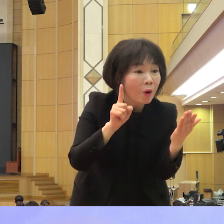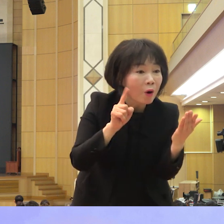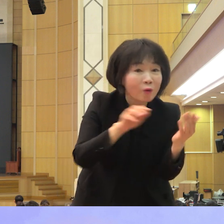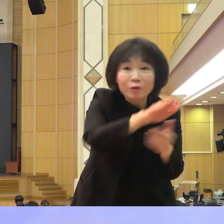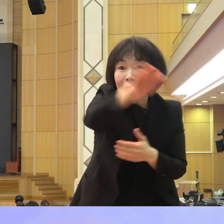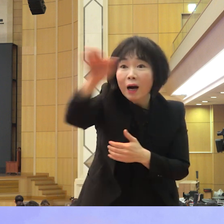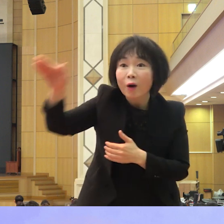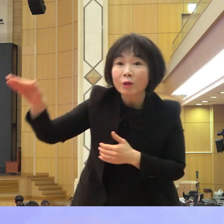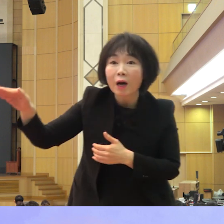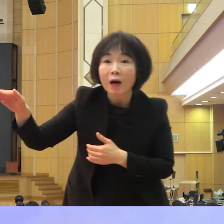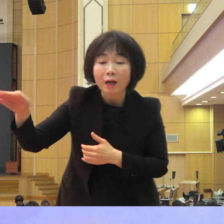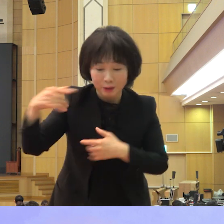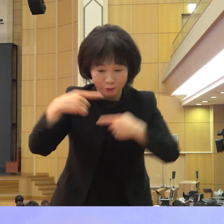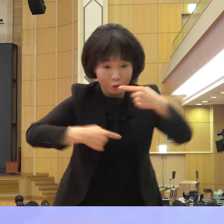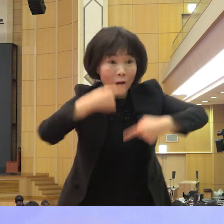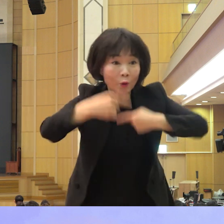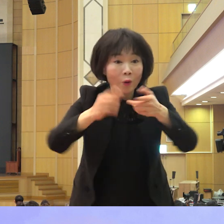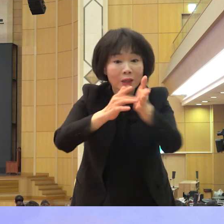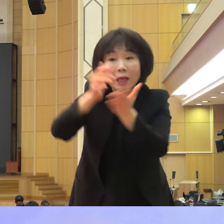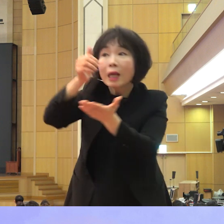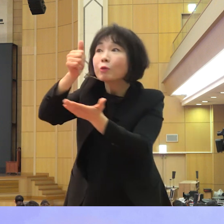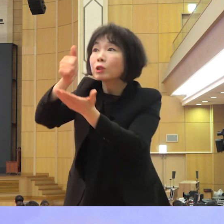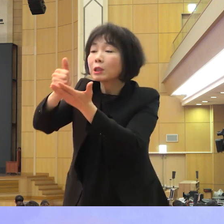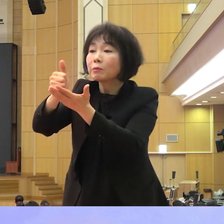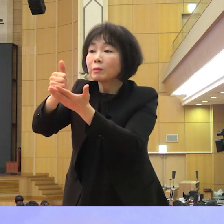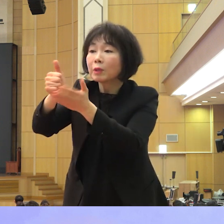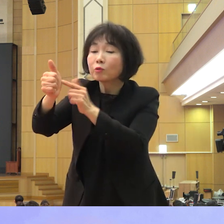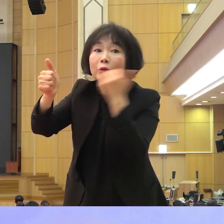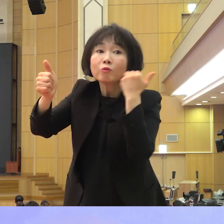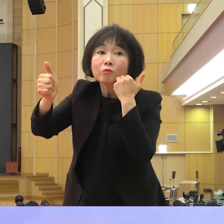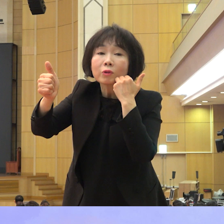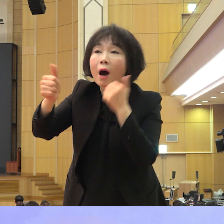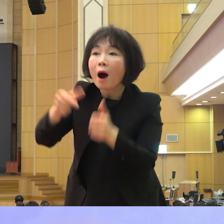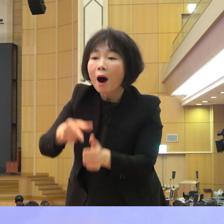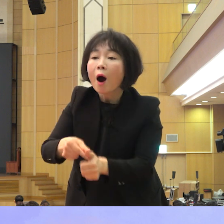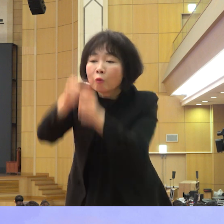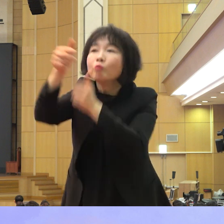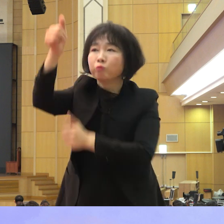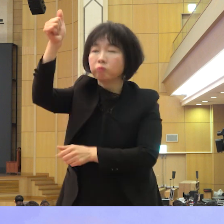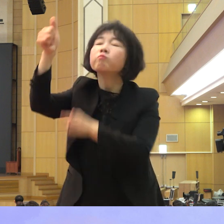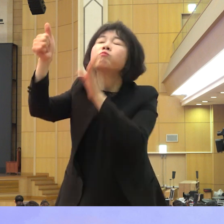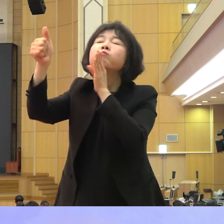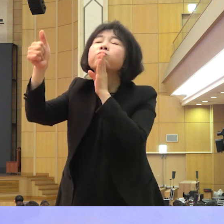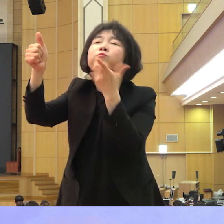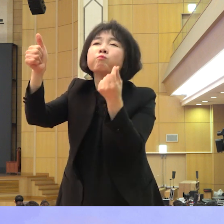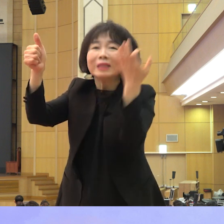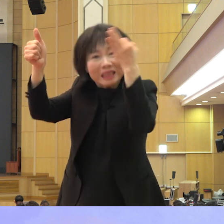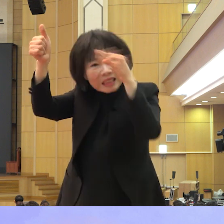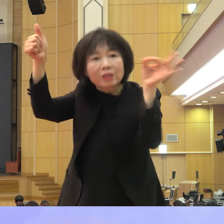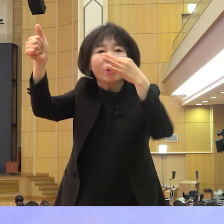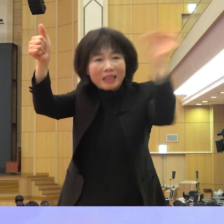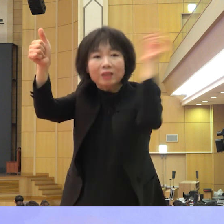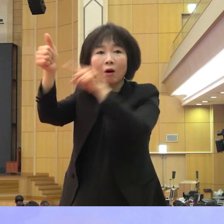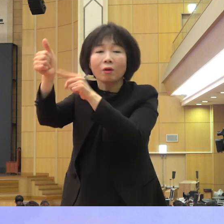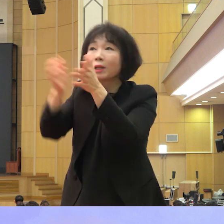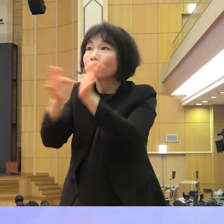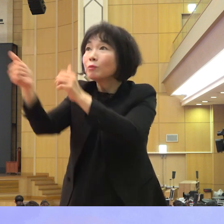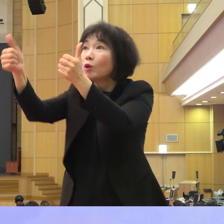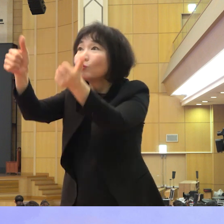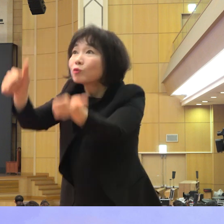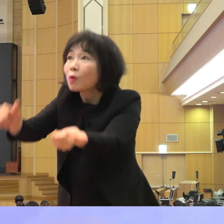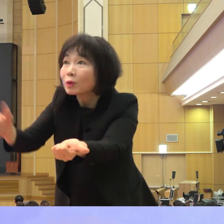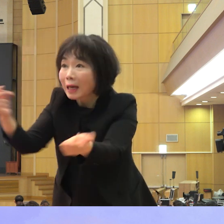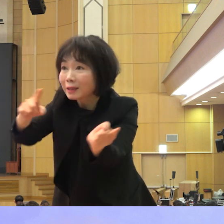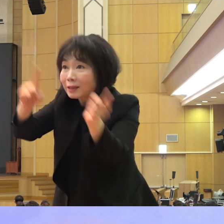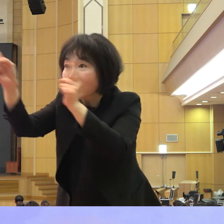예수님을 주로, 구주로 뭐하고? 시인, 인정하고, 예수님이 죽었다가 살아나신 것을 네